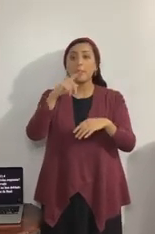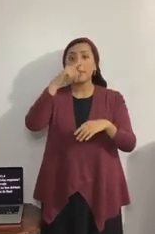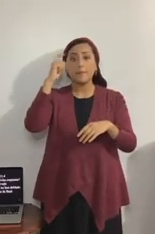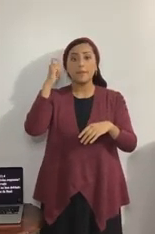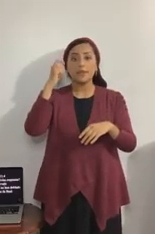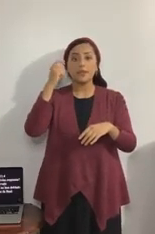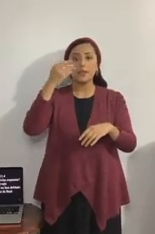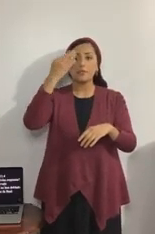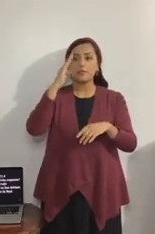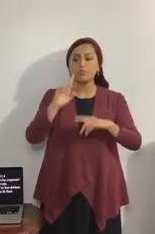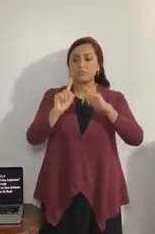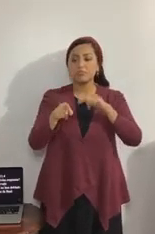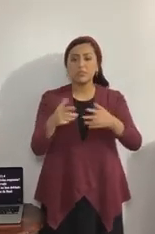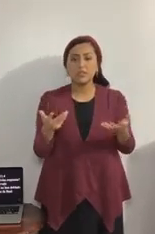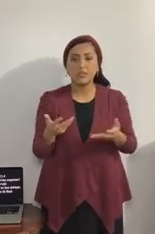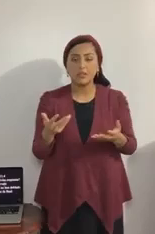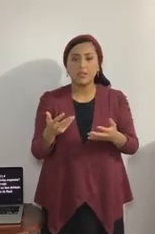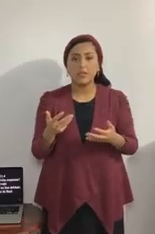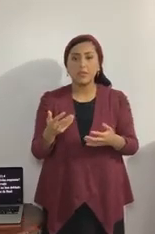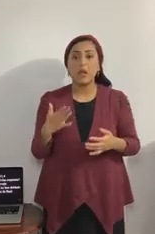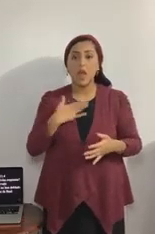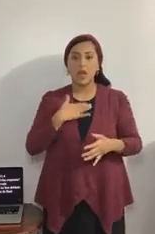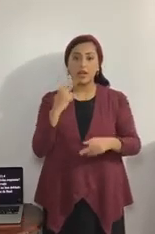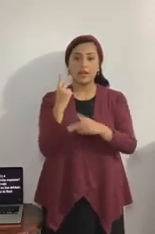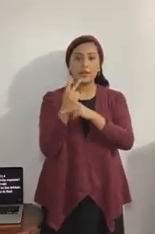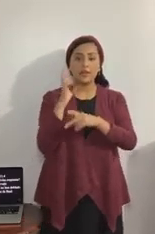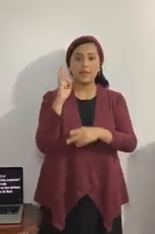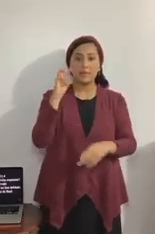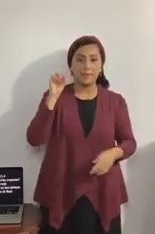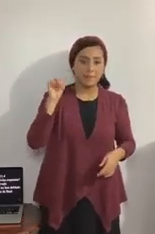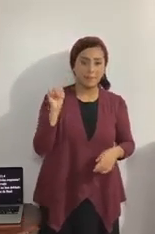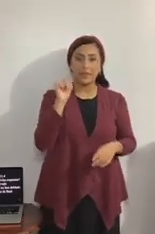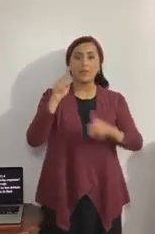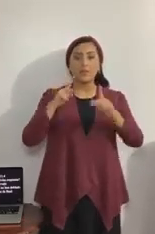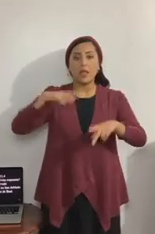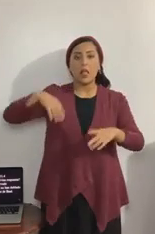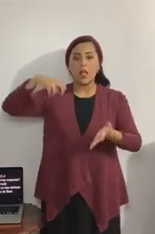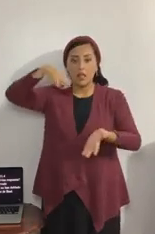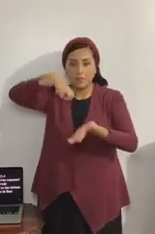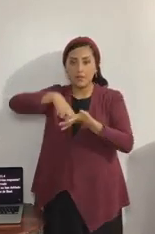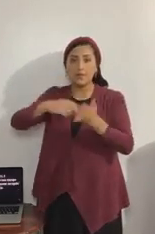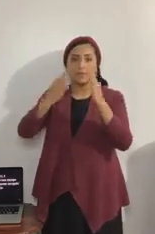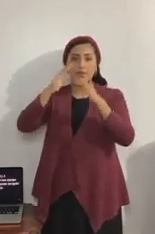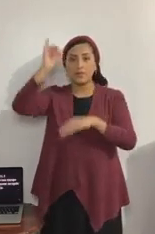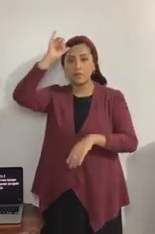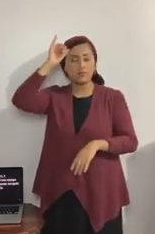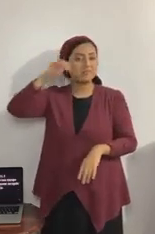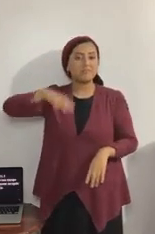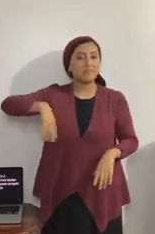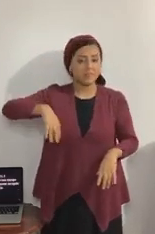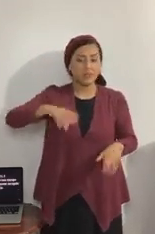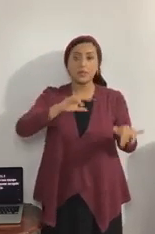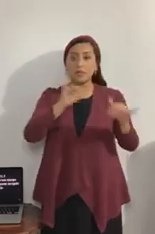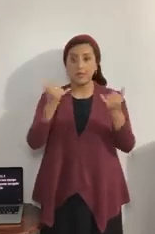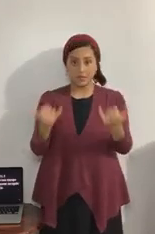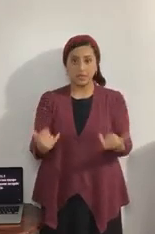dice, la divina respuesta? Me he reservado 7,000 hombres que no han doblado la rodilla delante de Baal. Así también aún en este tiempo ha quedado